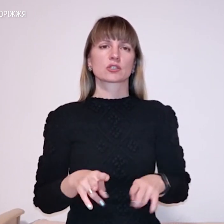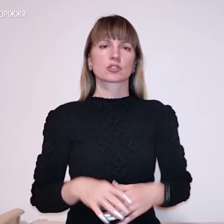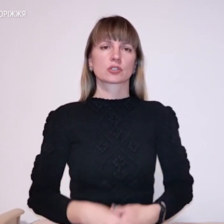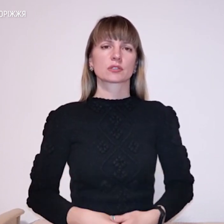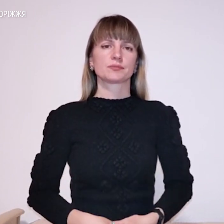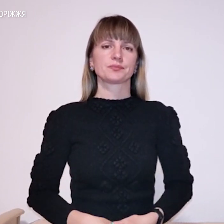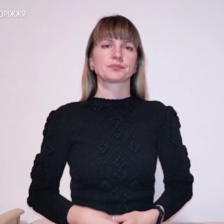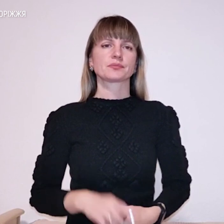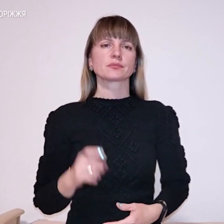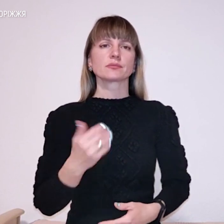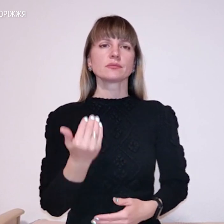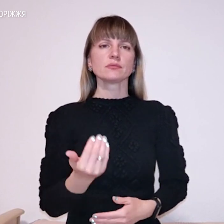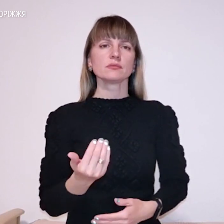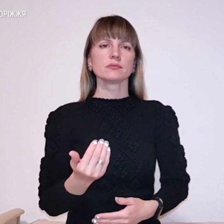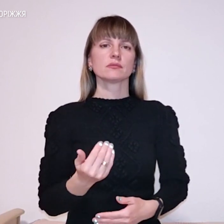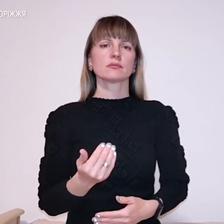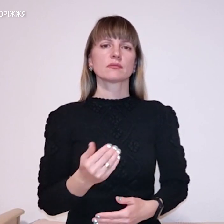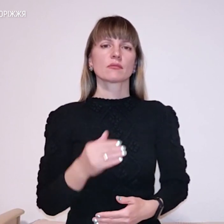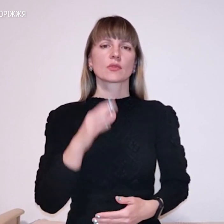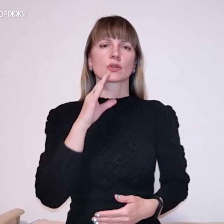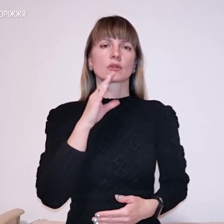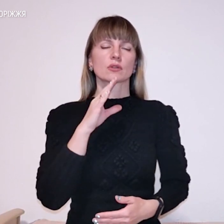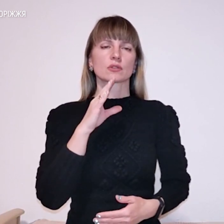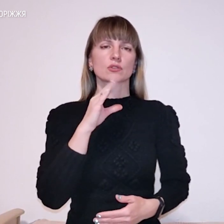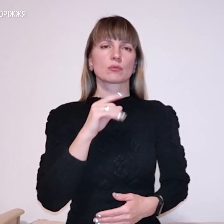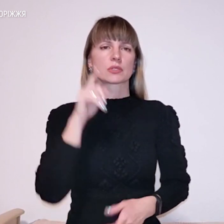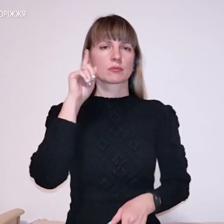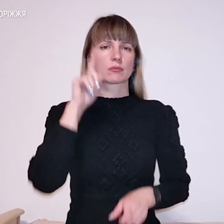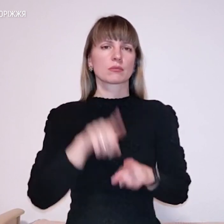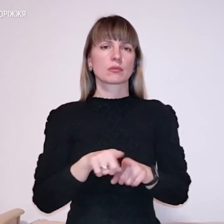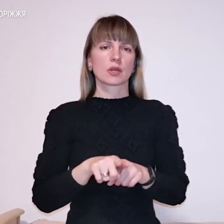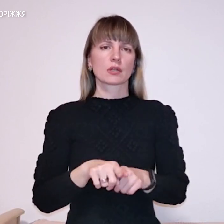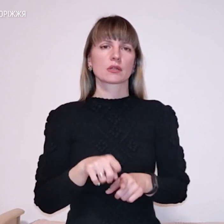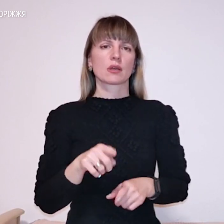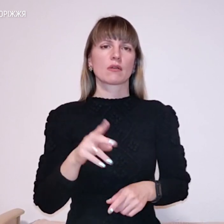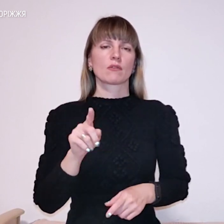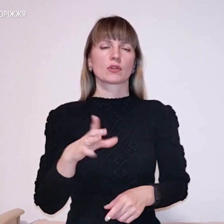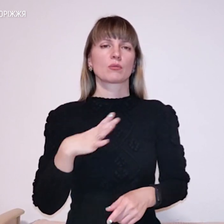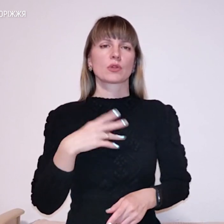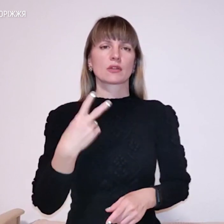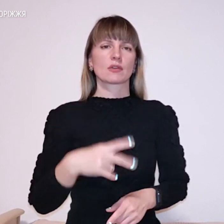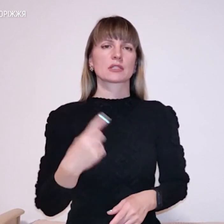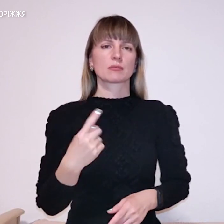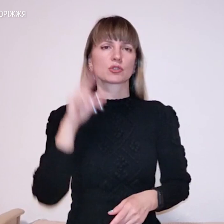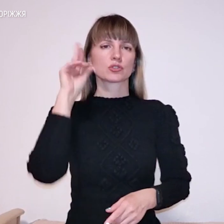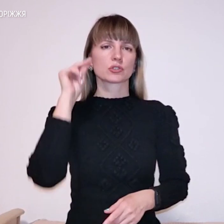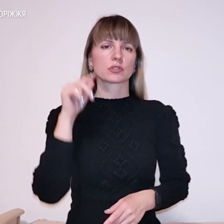З ними Сваха, з братом, вони 21-го, там ну, теж майже нічого